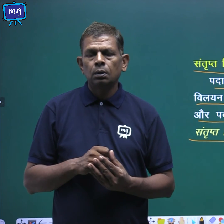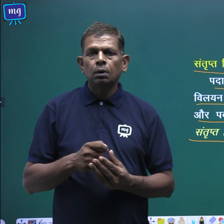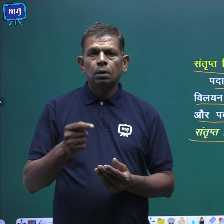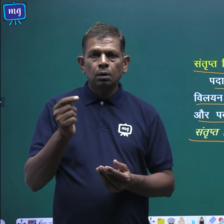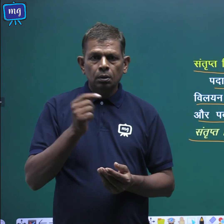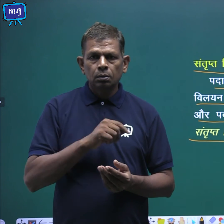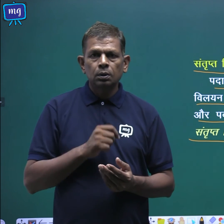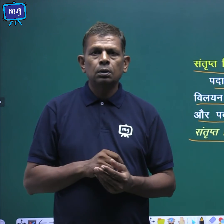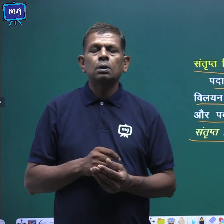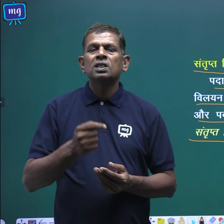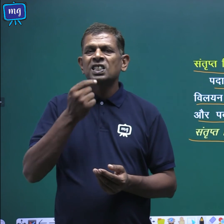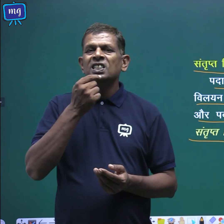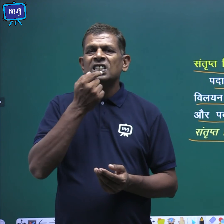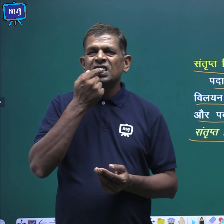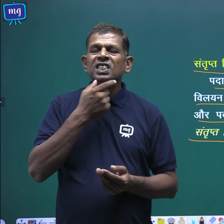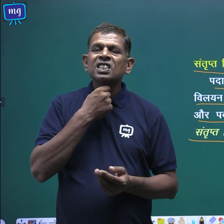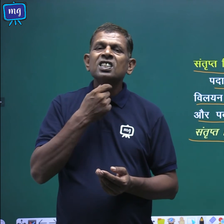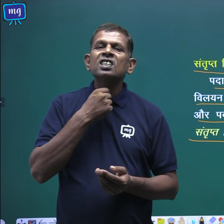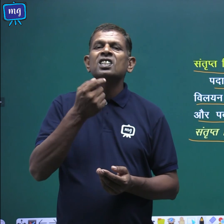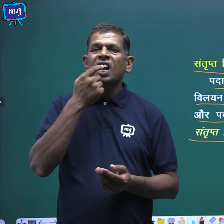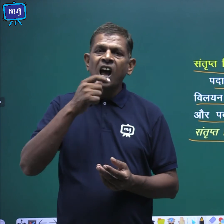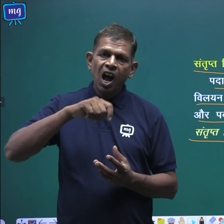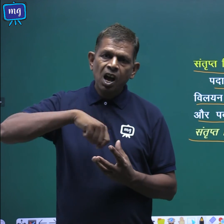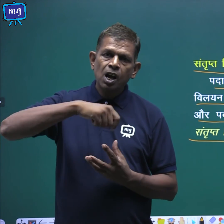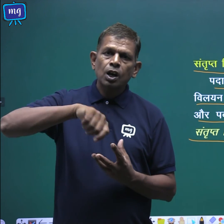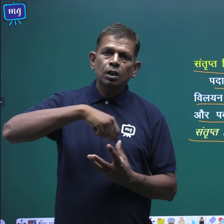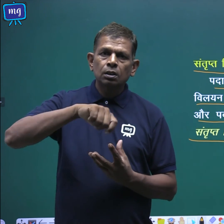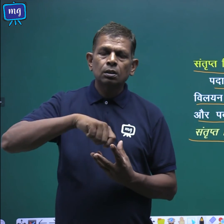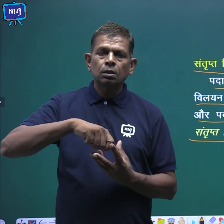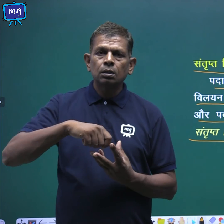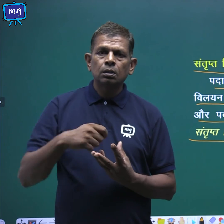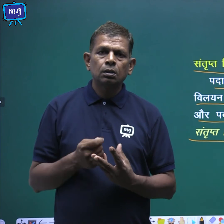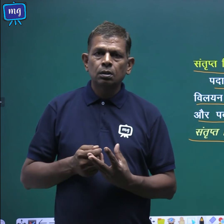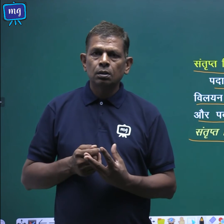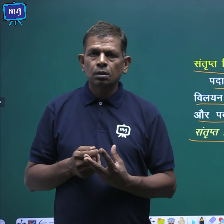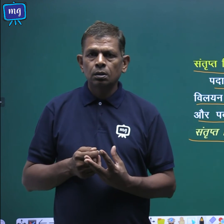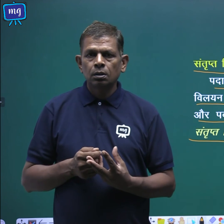आपने इसमें चीनी या नमक डाला